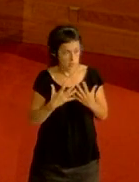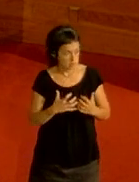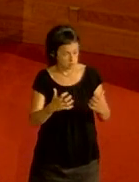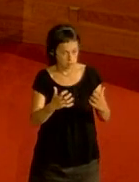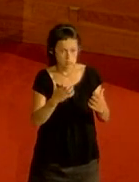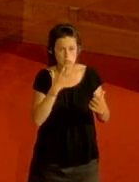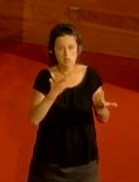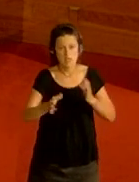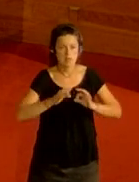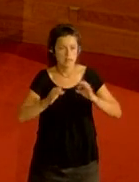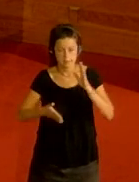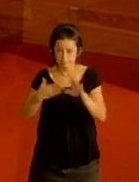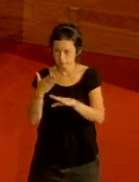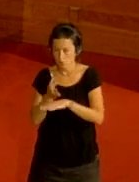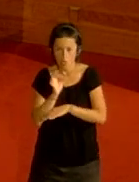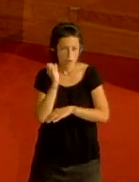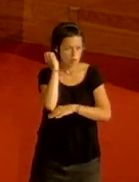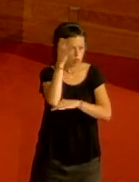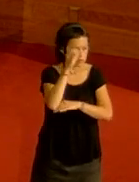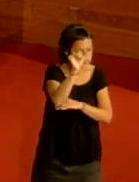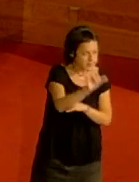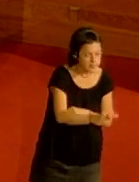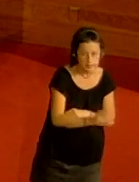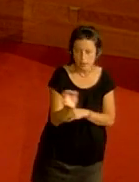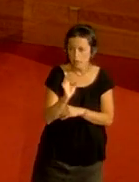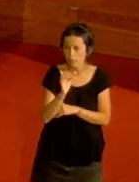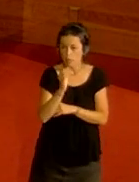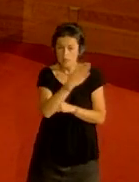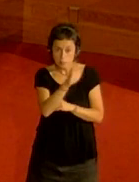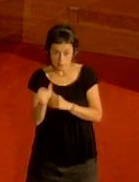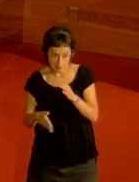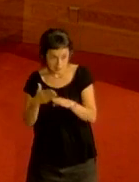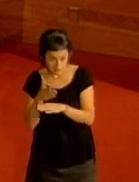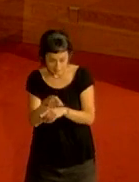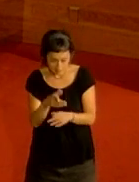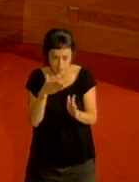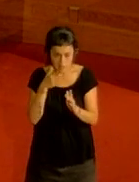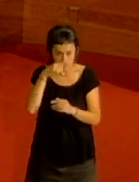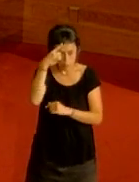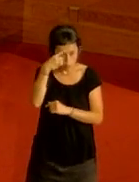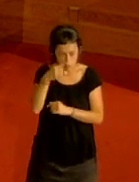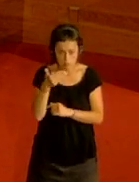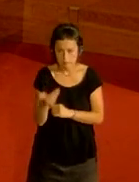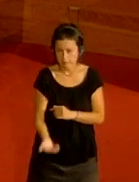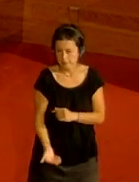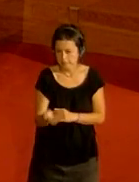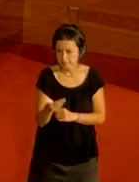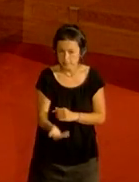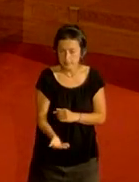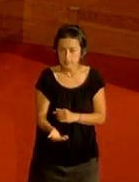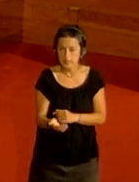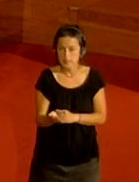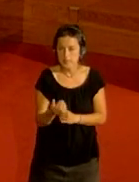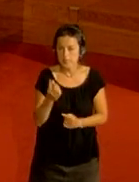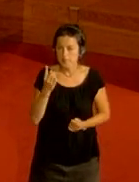al teatro a conferencias a exposiciones esa cultura que es sumamente importante que a veces algunos